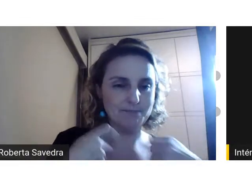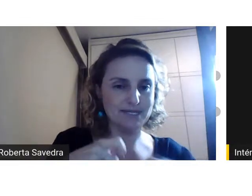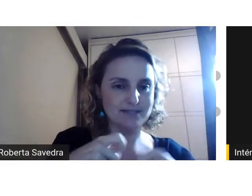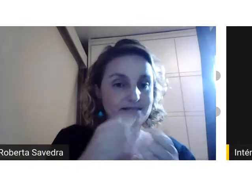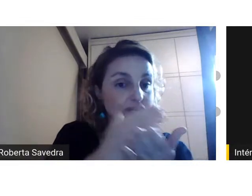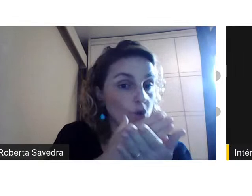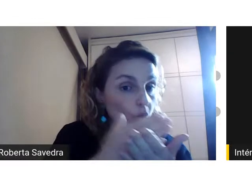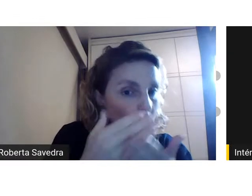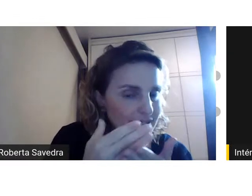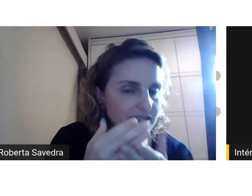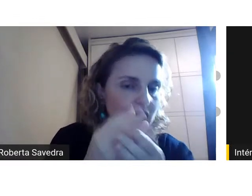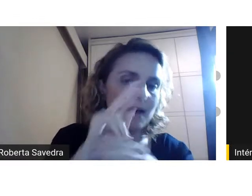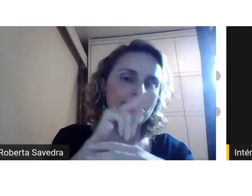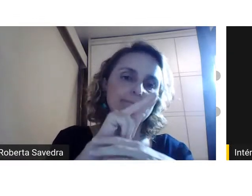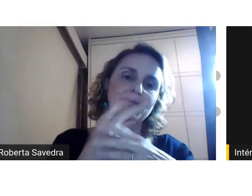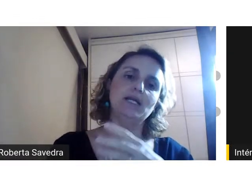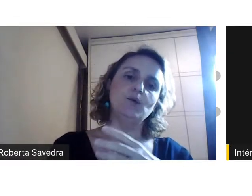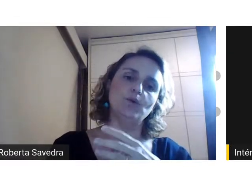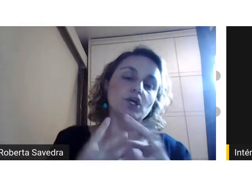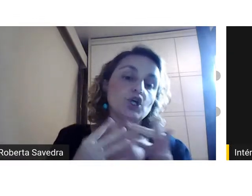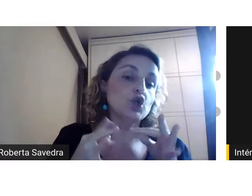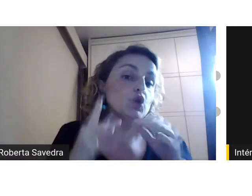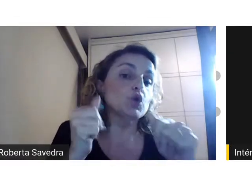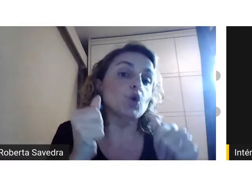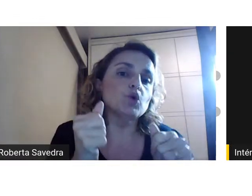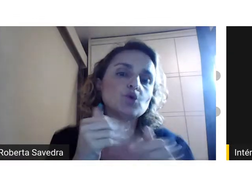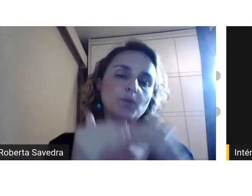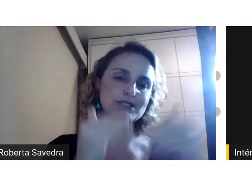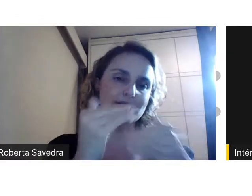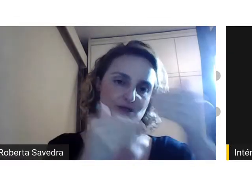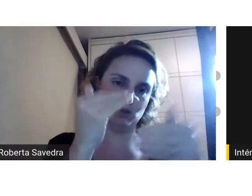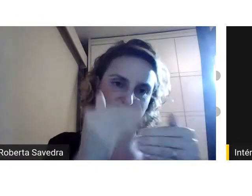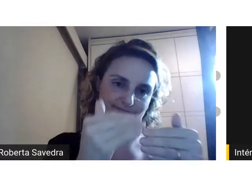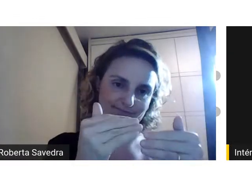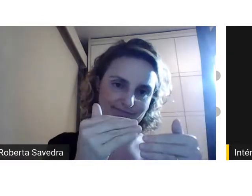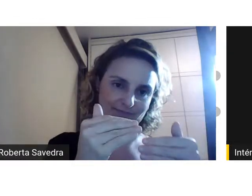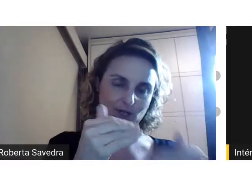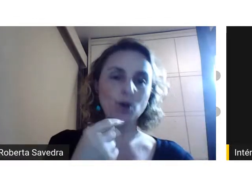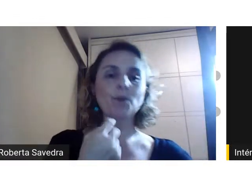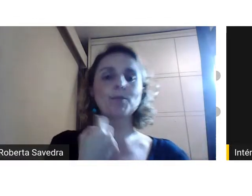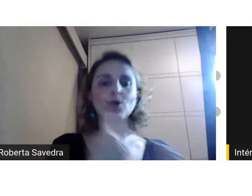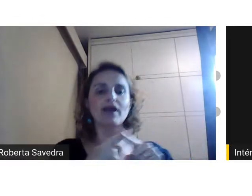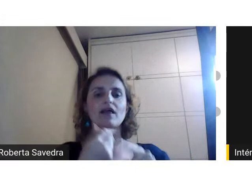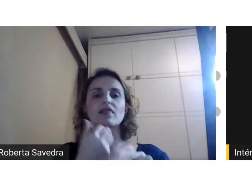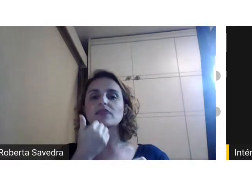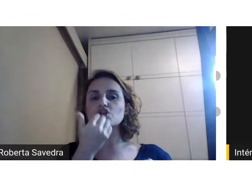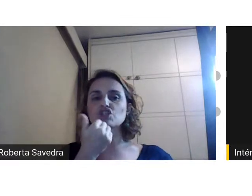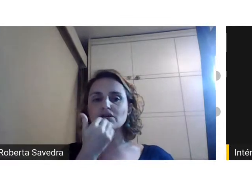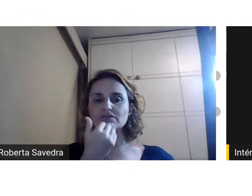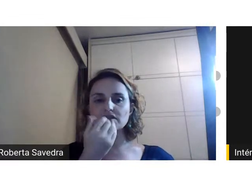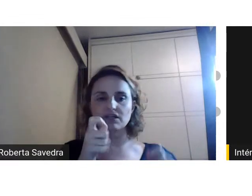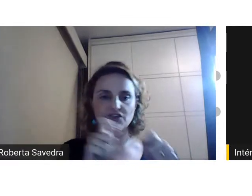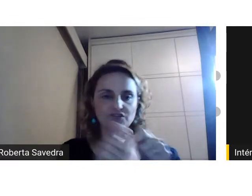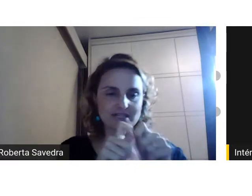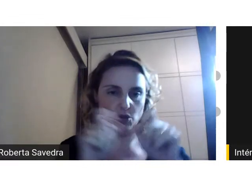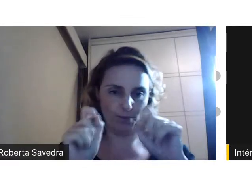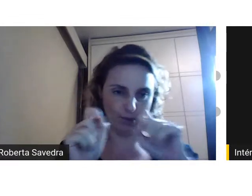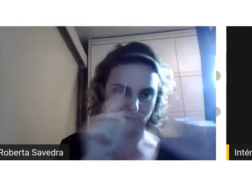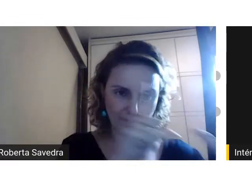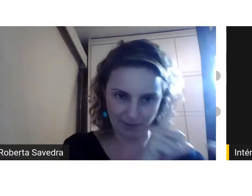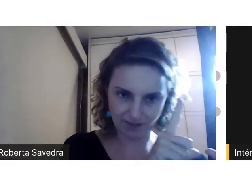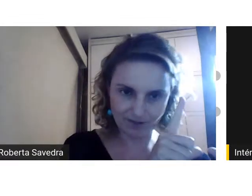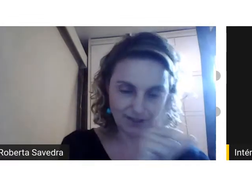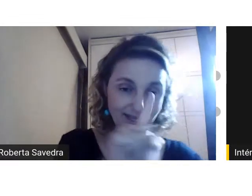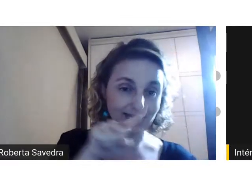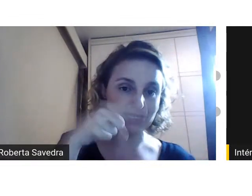exemplo Oi amiga Bimby e é quando todos os processos são